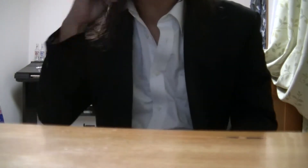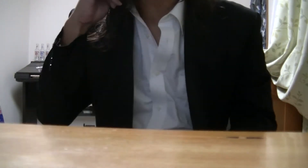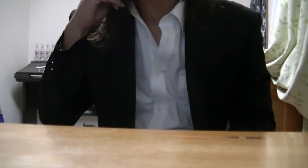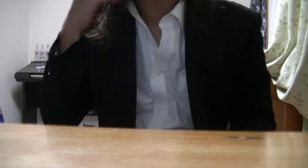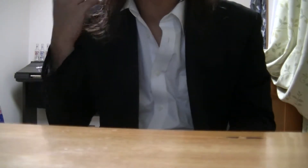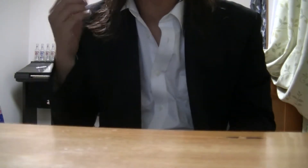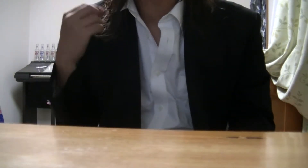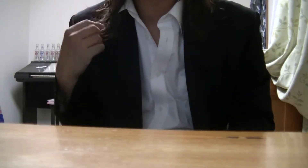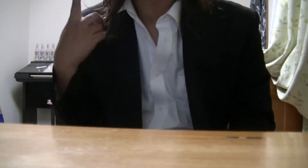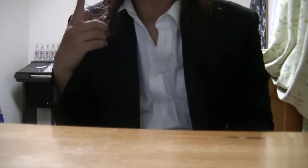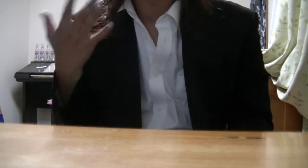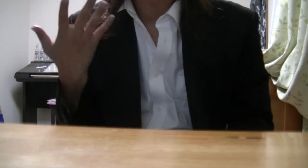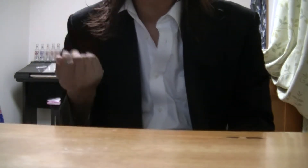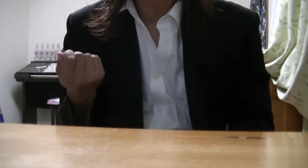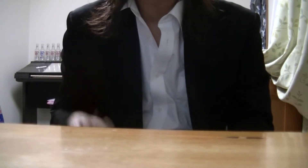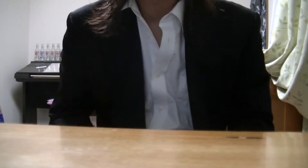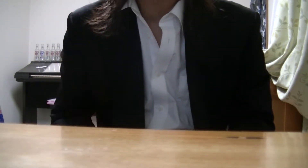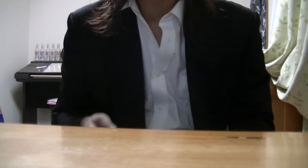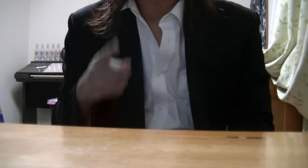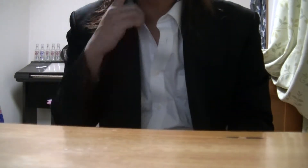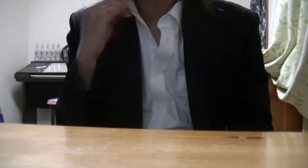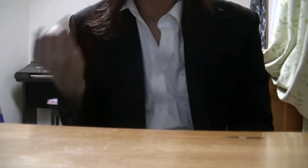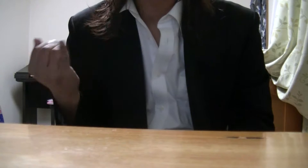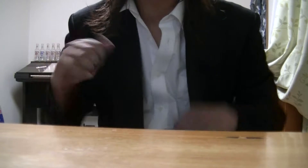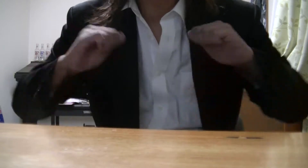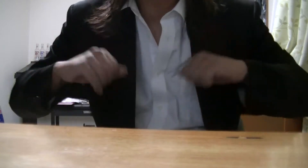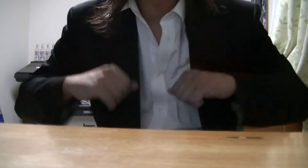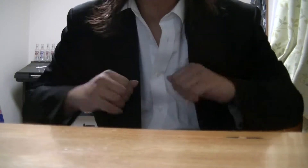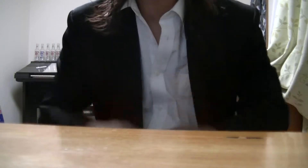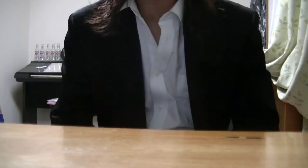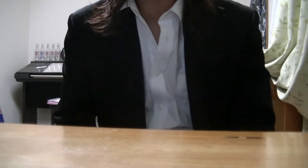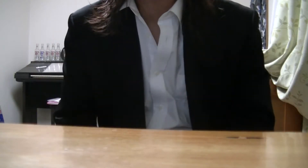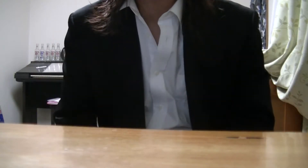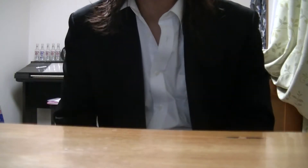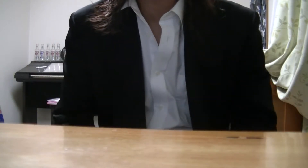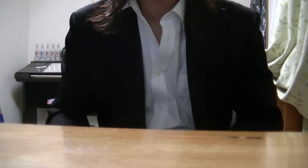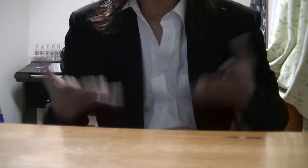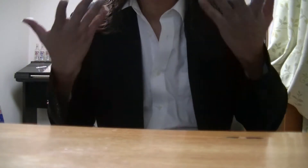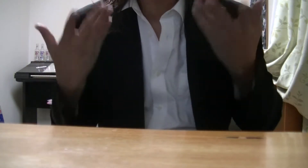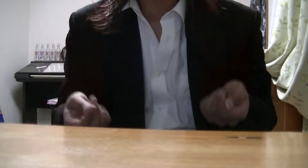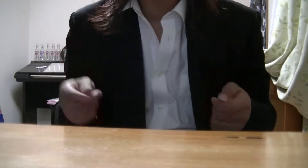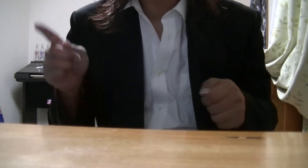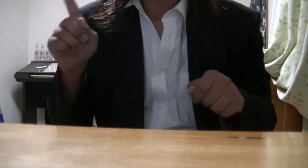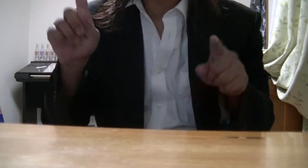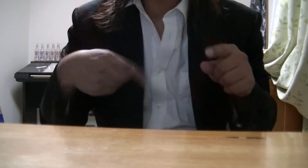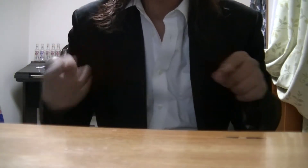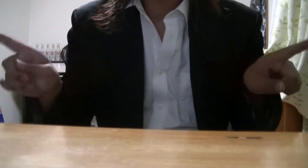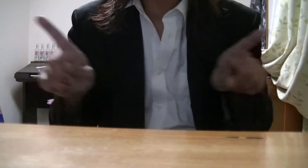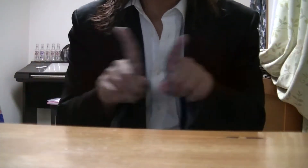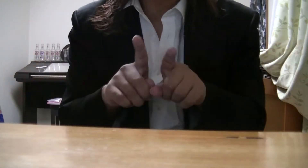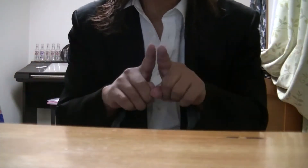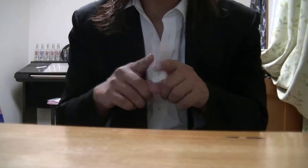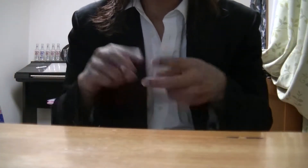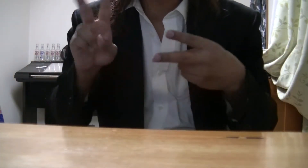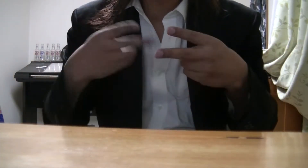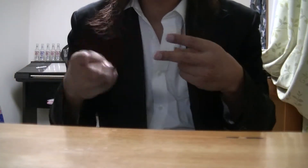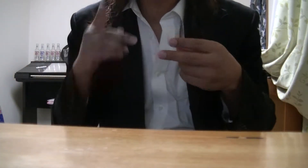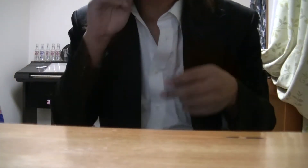きましたね。お母さんそうやって生きてるんですよ。今日会った人もう二度と会わんかもしれんって思